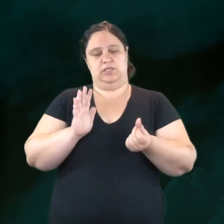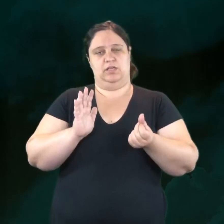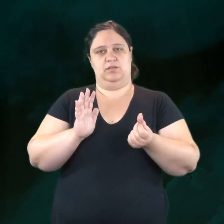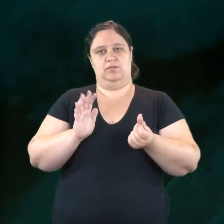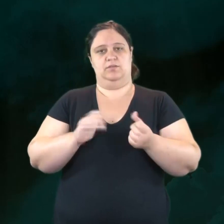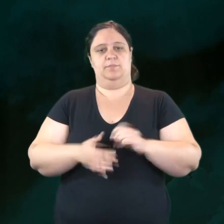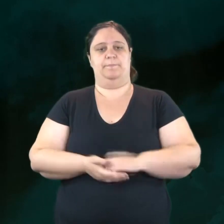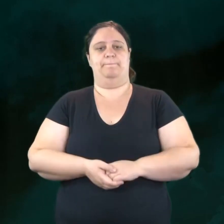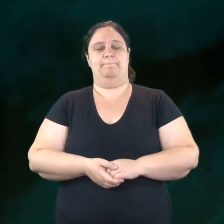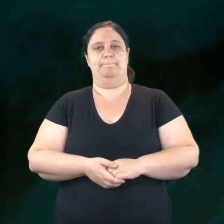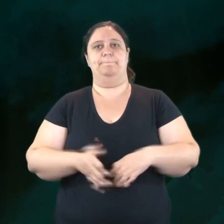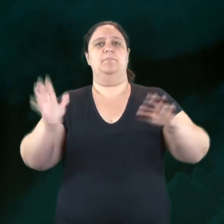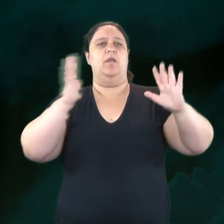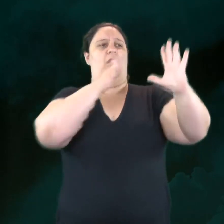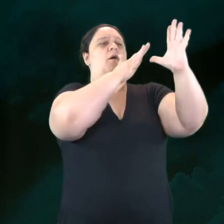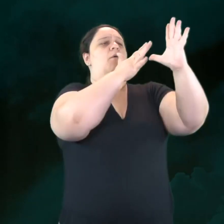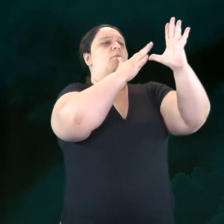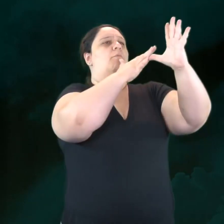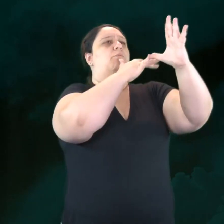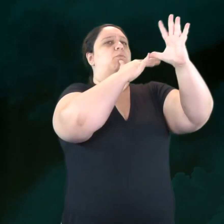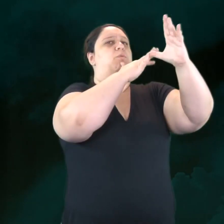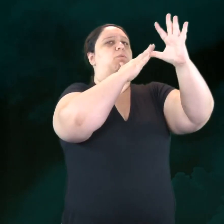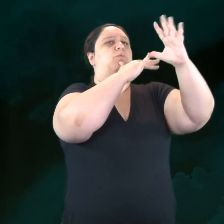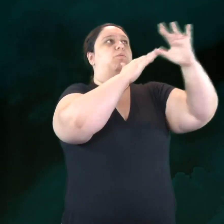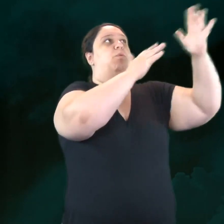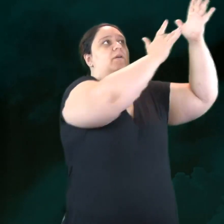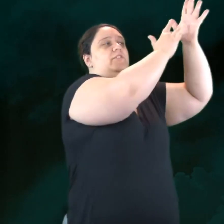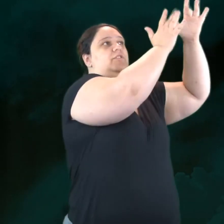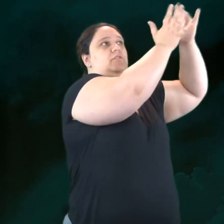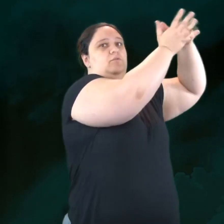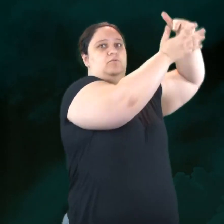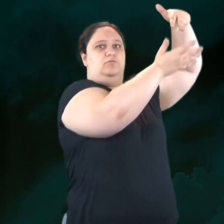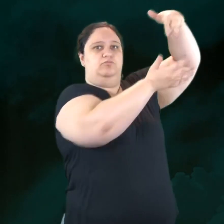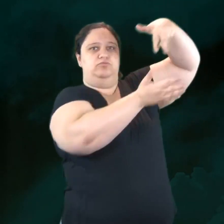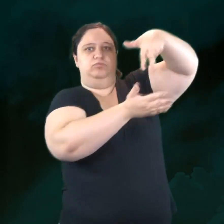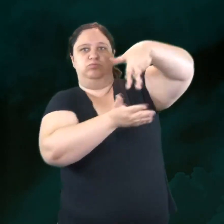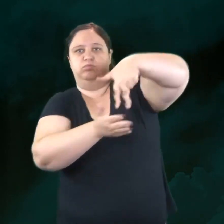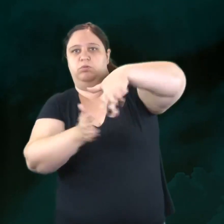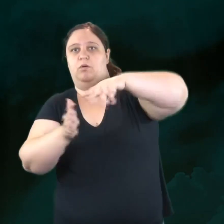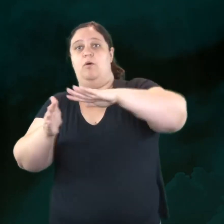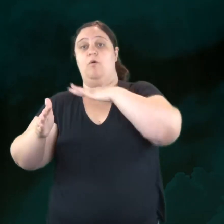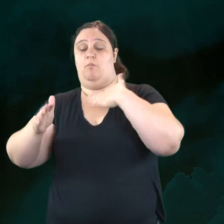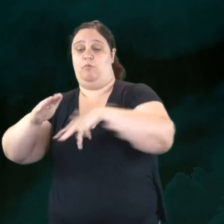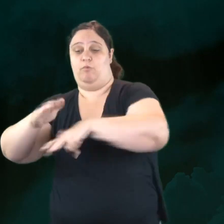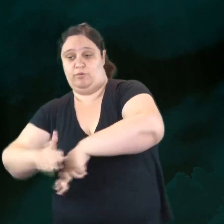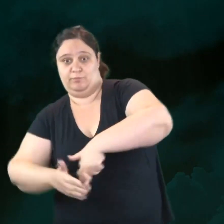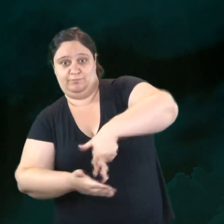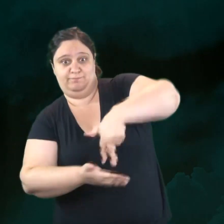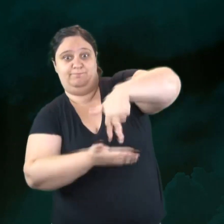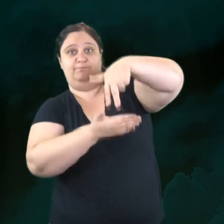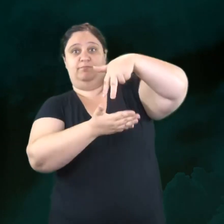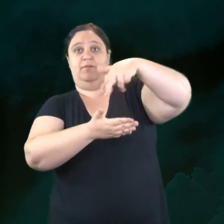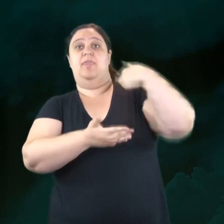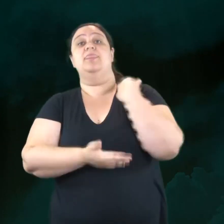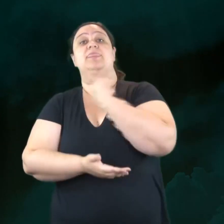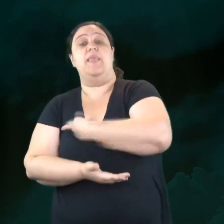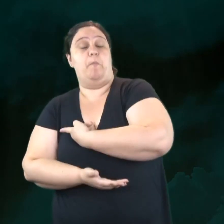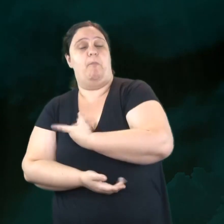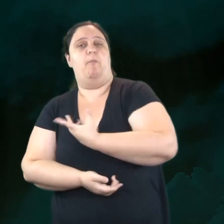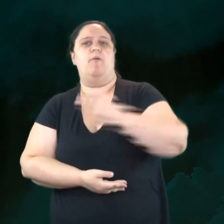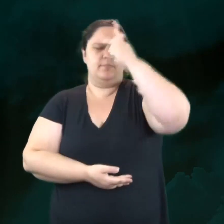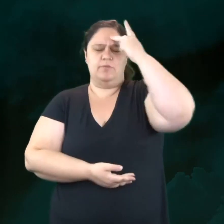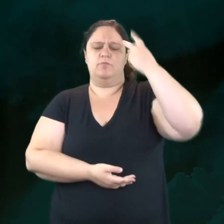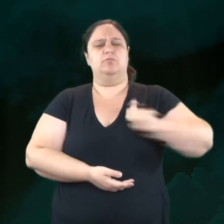dos céus, e os mortos em Cristo ressuscitarão primeiro, aleluia, e depois nós, os